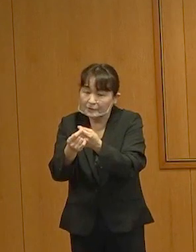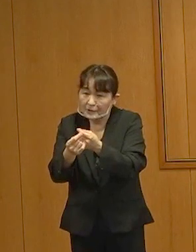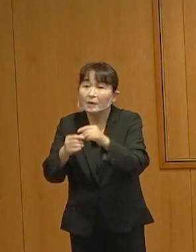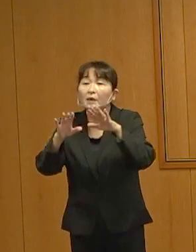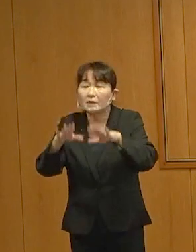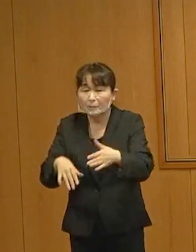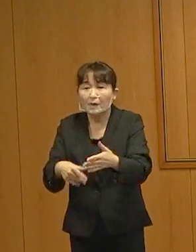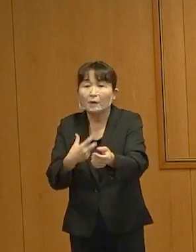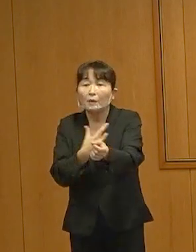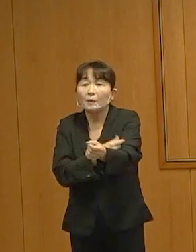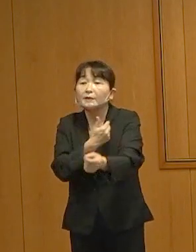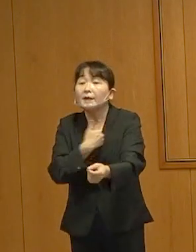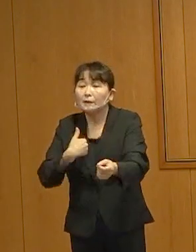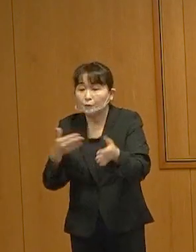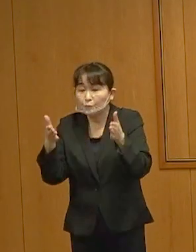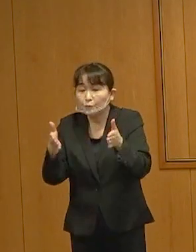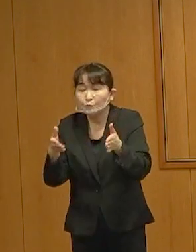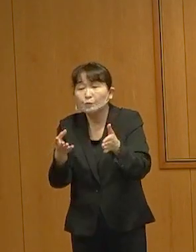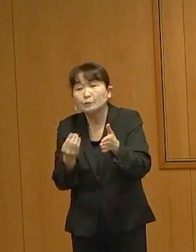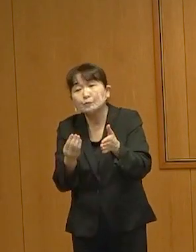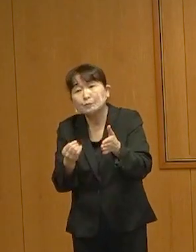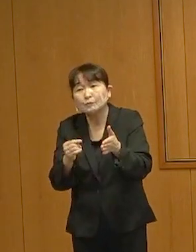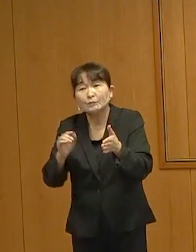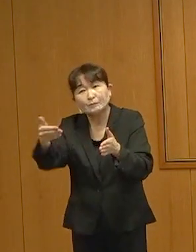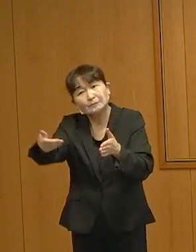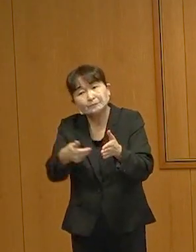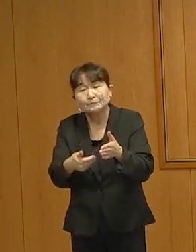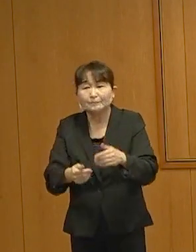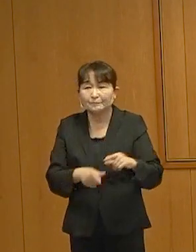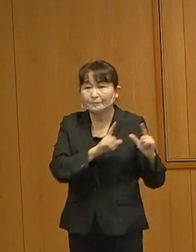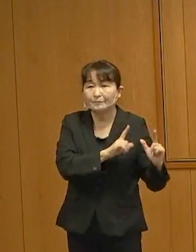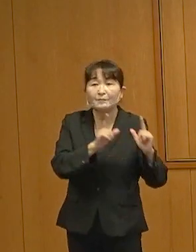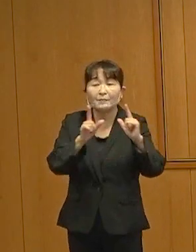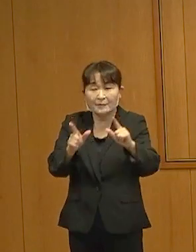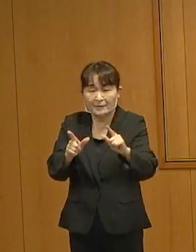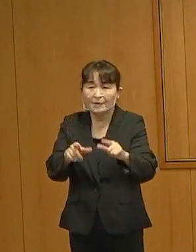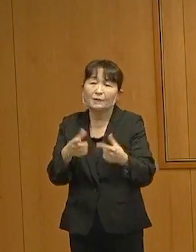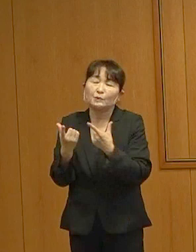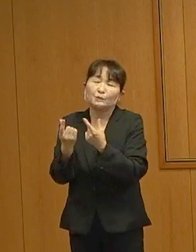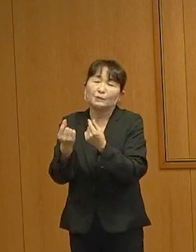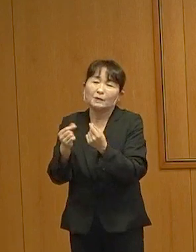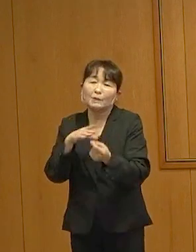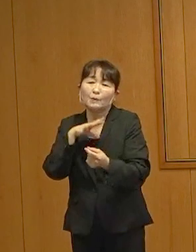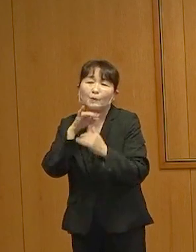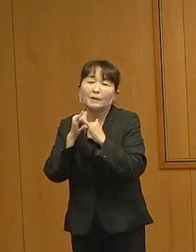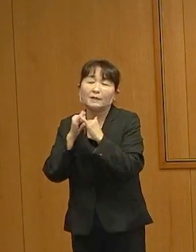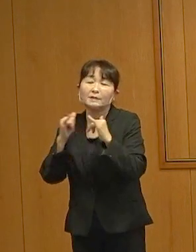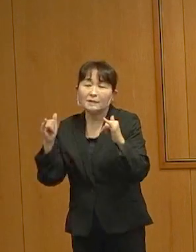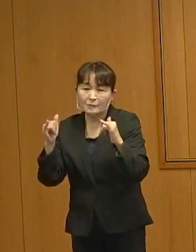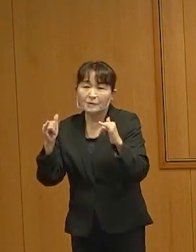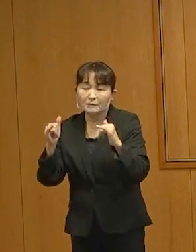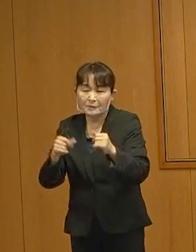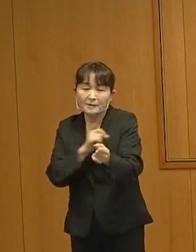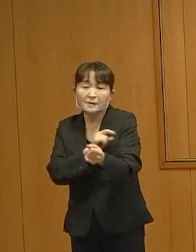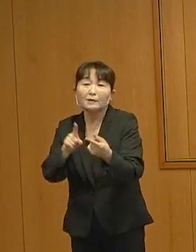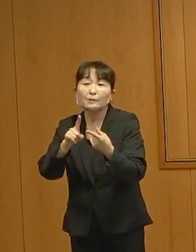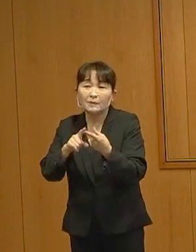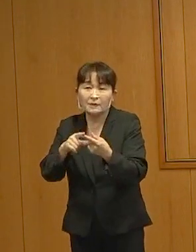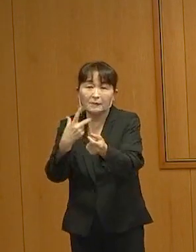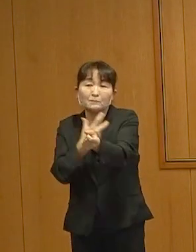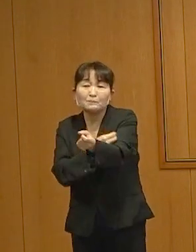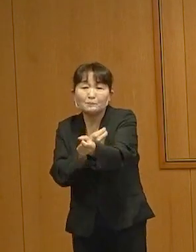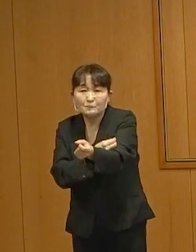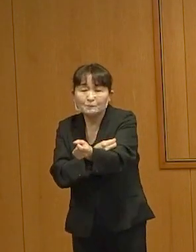てください。 そうですね、高齢者の方々は積極的に展開をされましたが、まだ若い世代の方々は、予